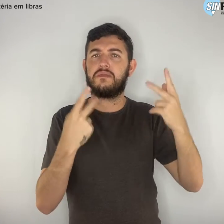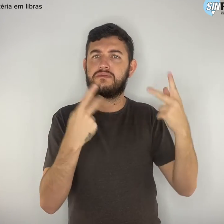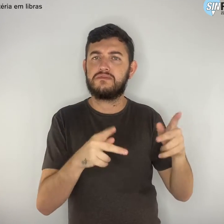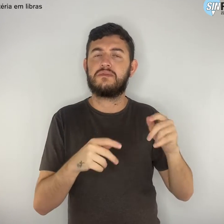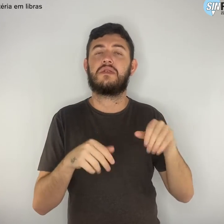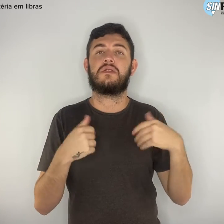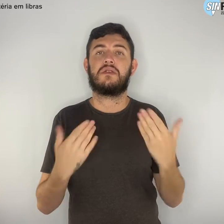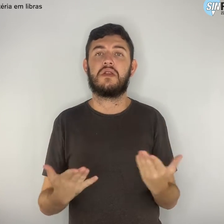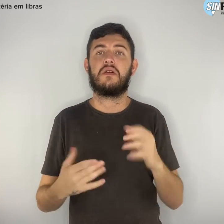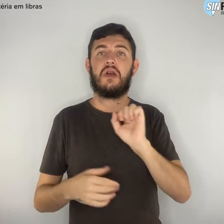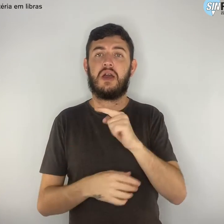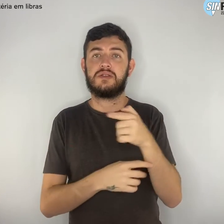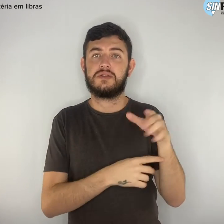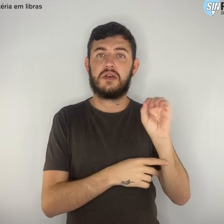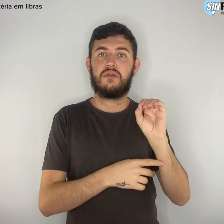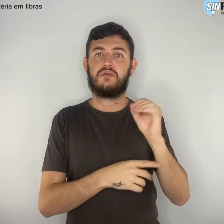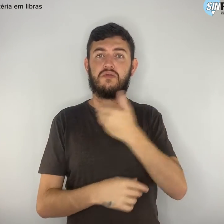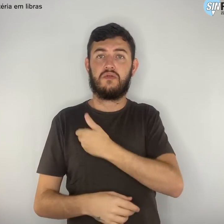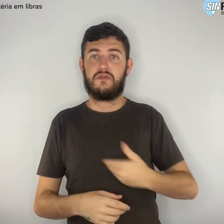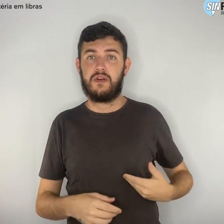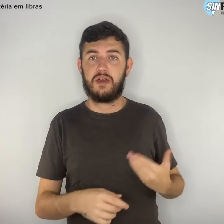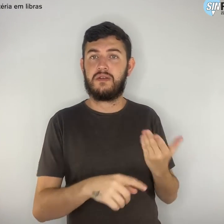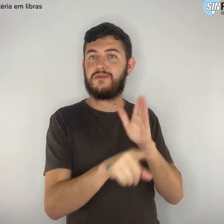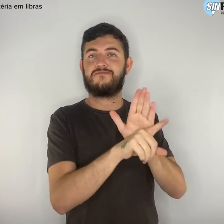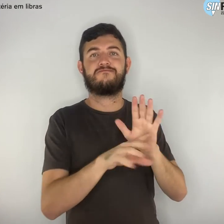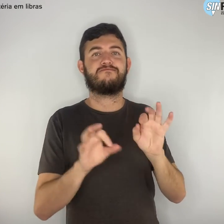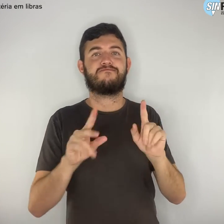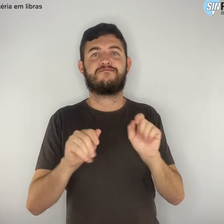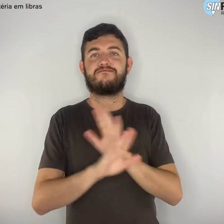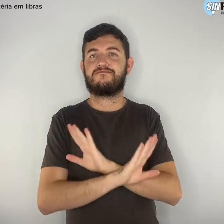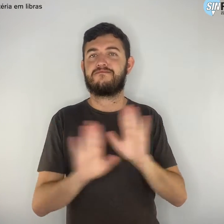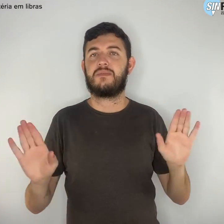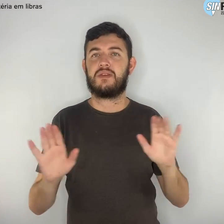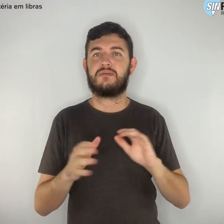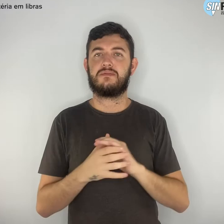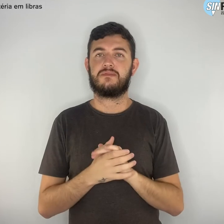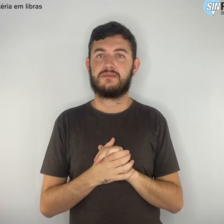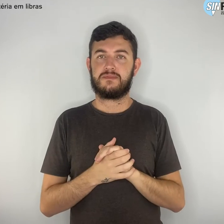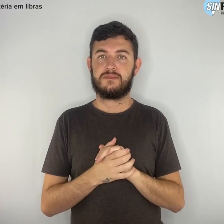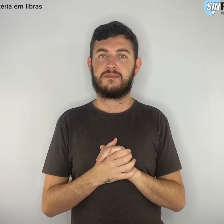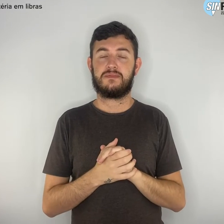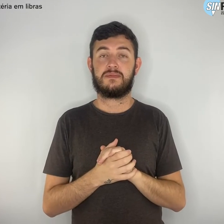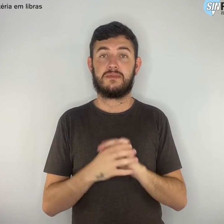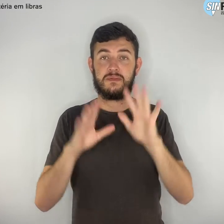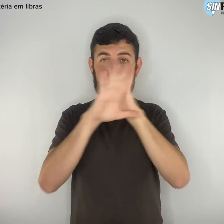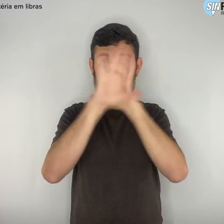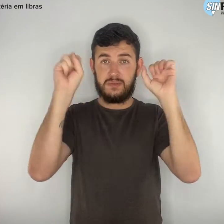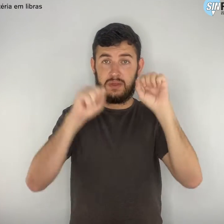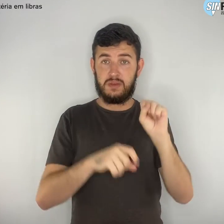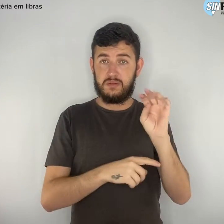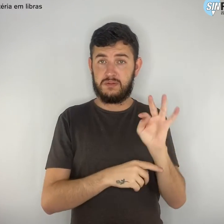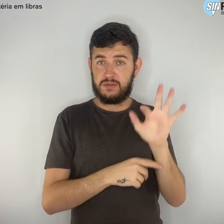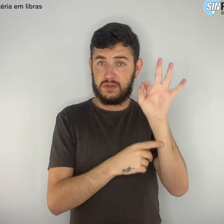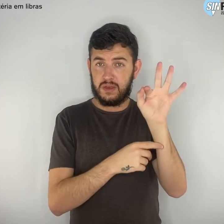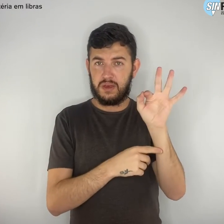áreas. Na ocasião, o Supremo Tribunal Federal anulou essa nota.